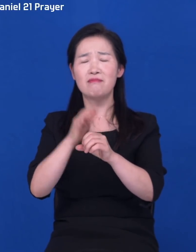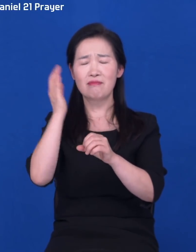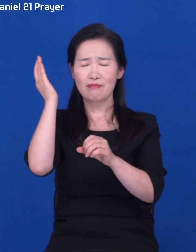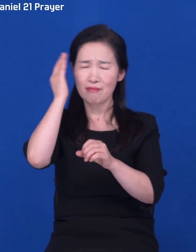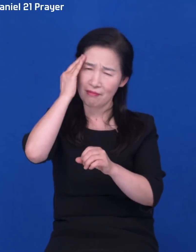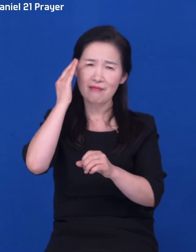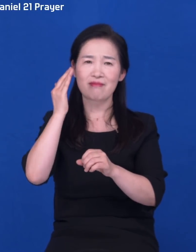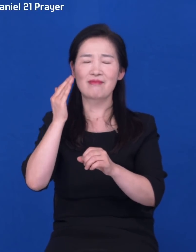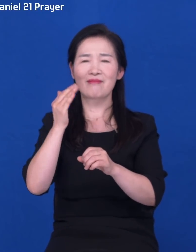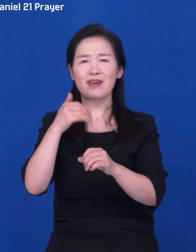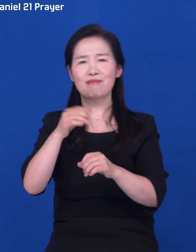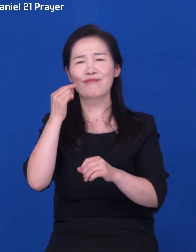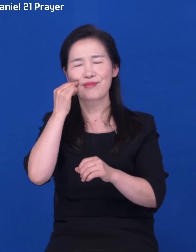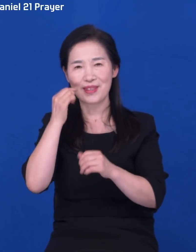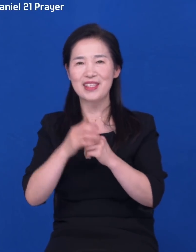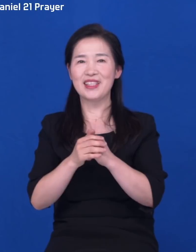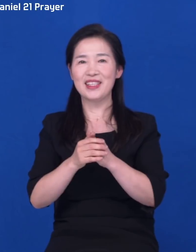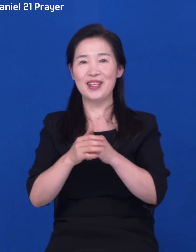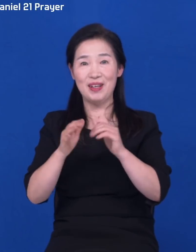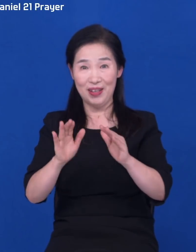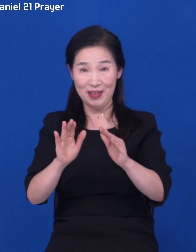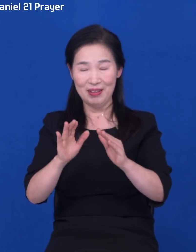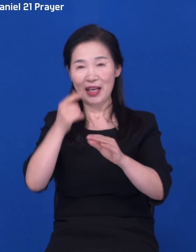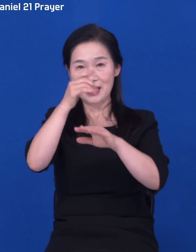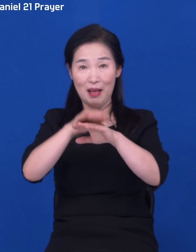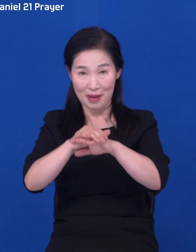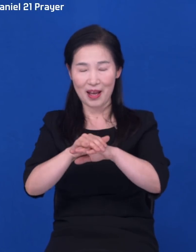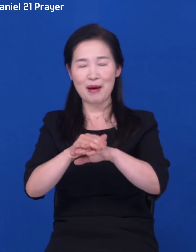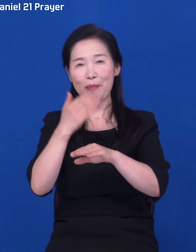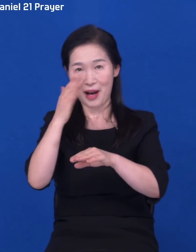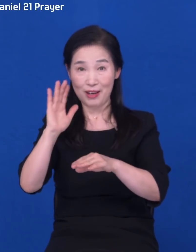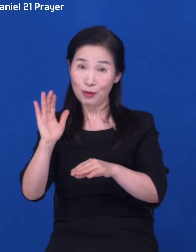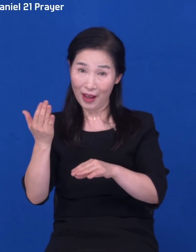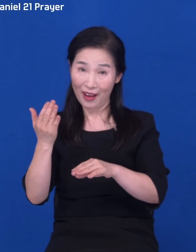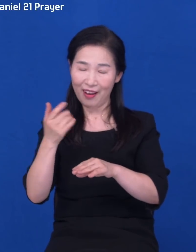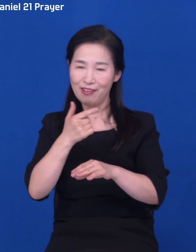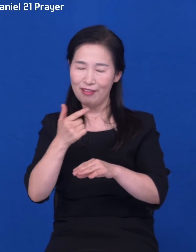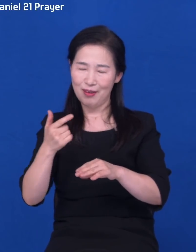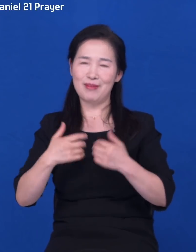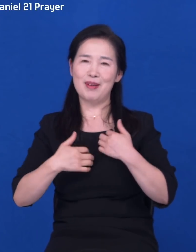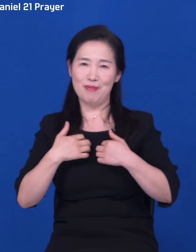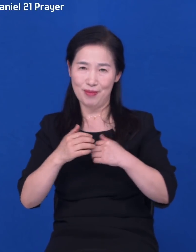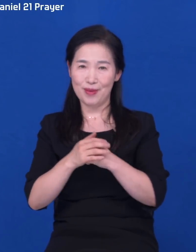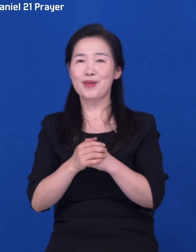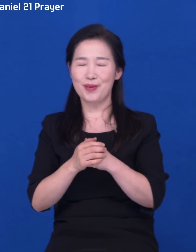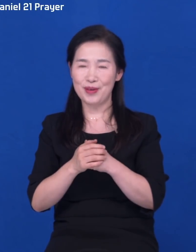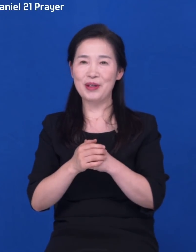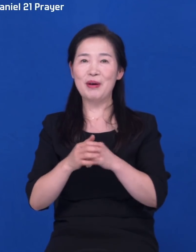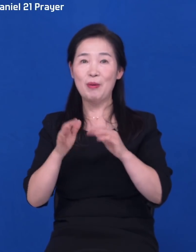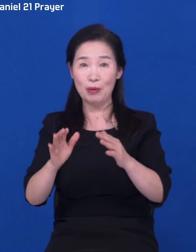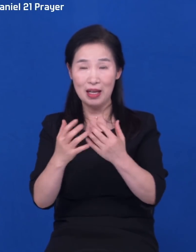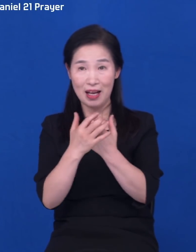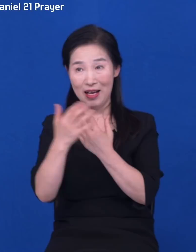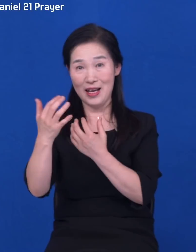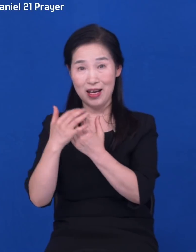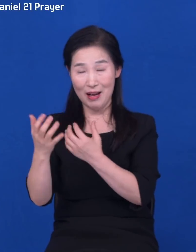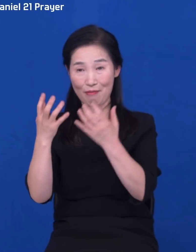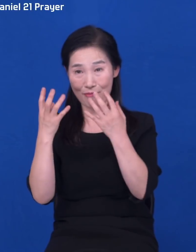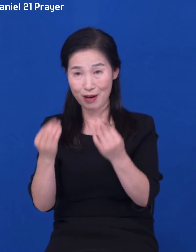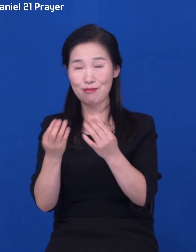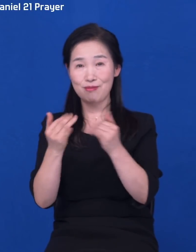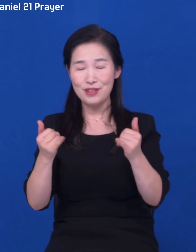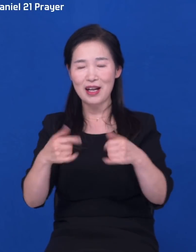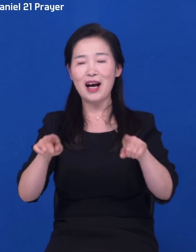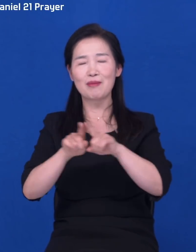오랜만에 이제 예배가 풀려서 이제 갈 수도 있었지만 오늘 오랜만에 여기서 이렇게 많은 분들과 찬양을